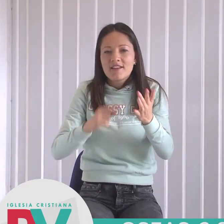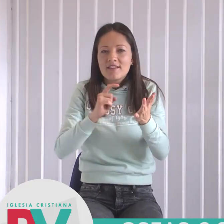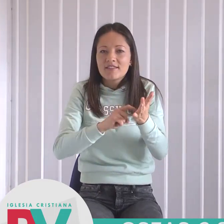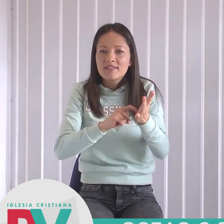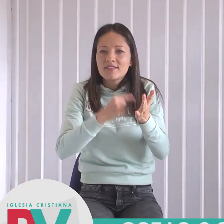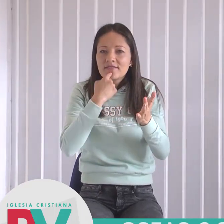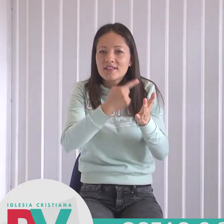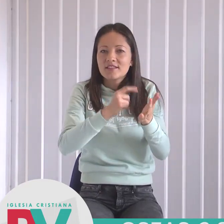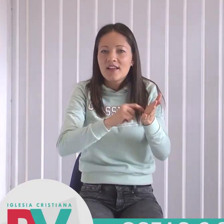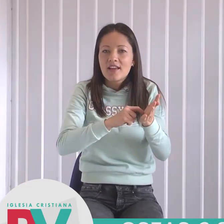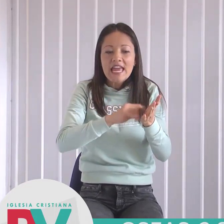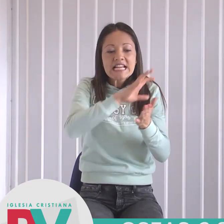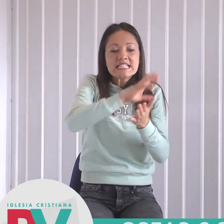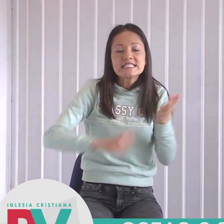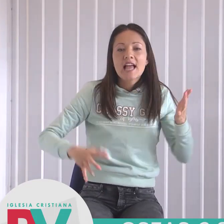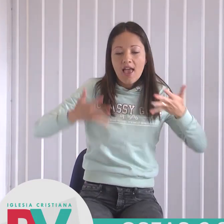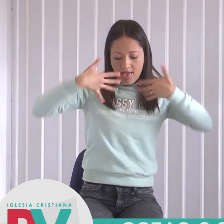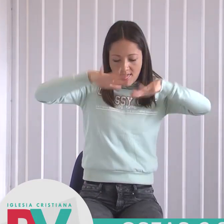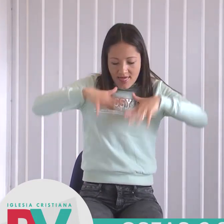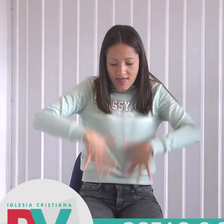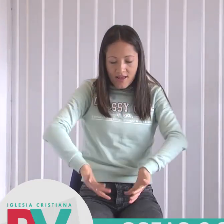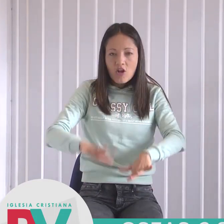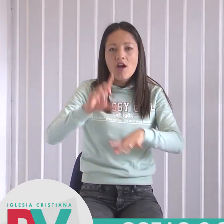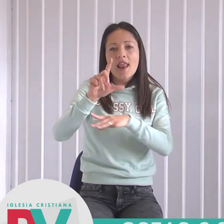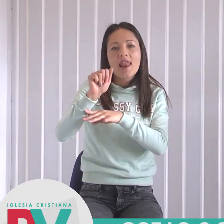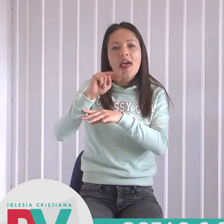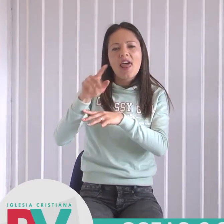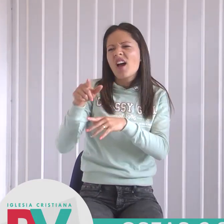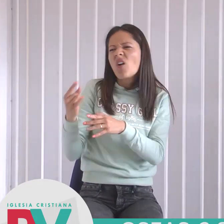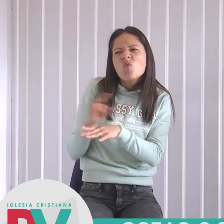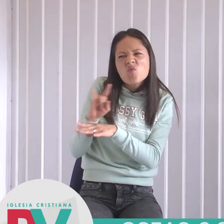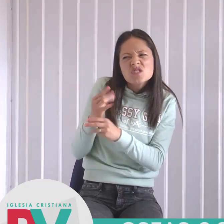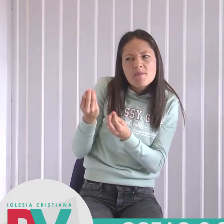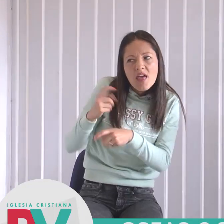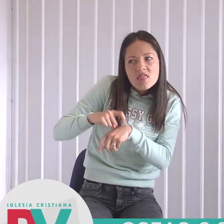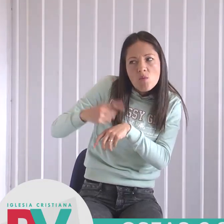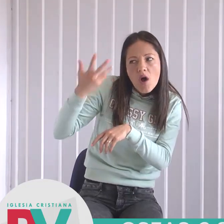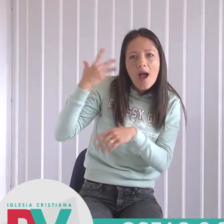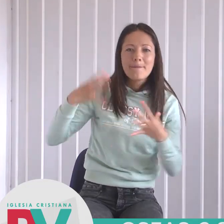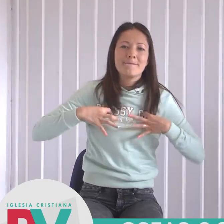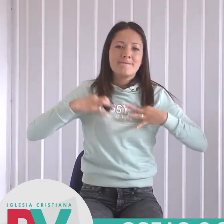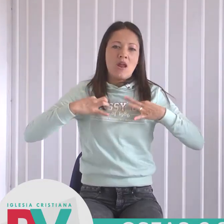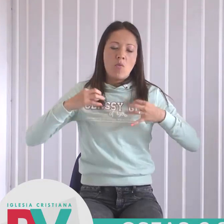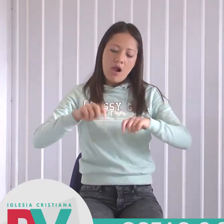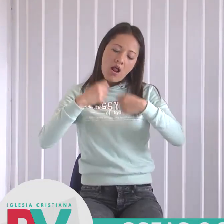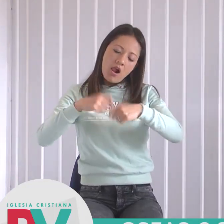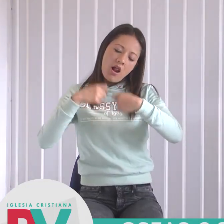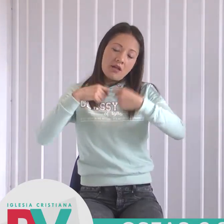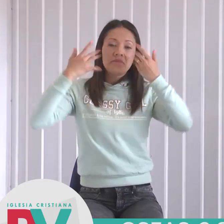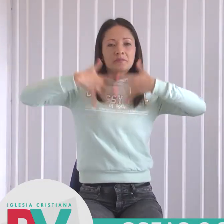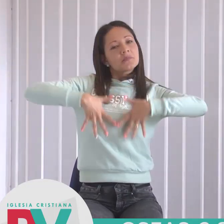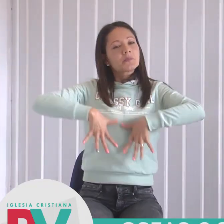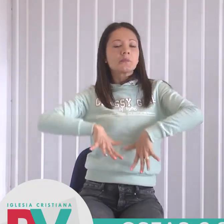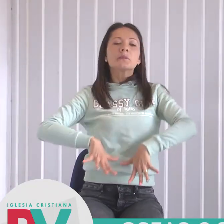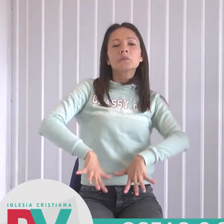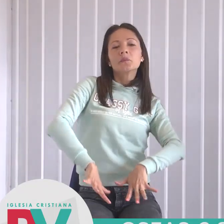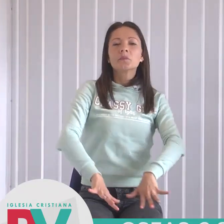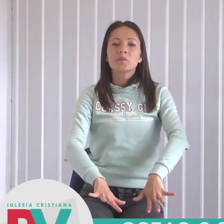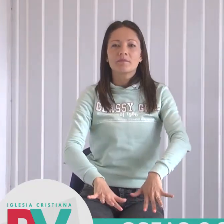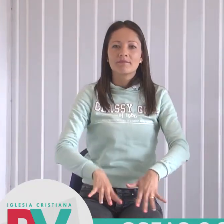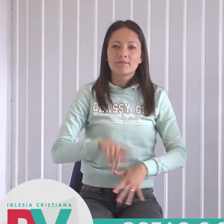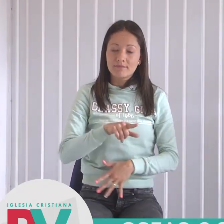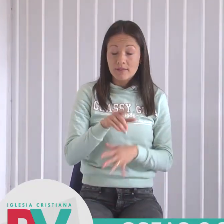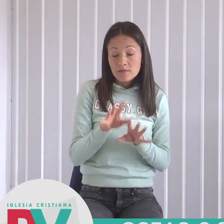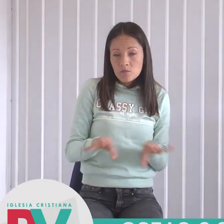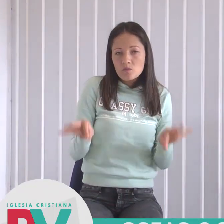lino y la lana. ¿Para qué usted utiliza el lino y la lana en esa época? Para vestirse, hoy también, pero en esa época significaba más que hoy en